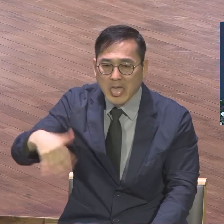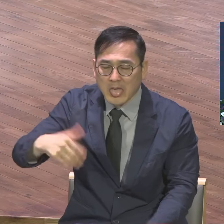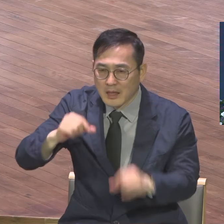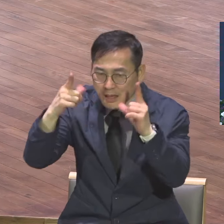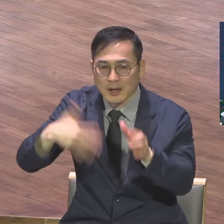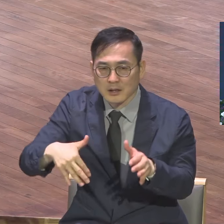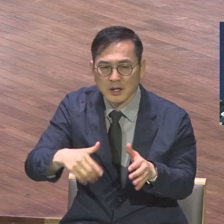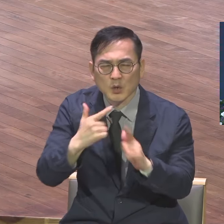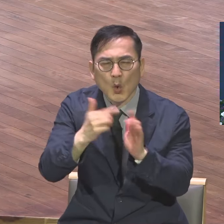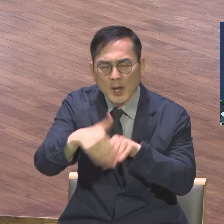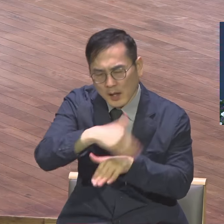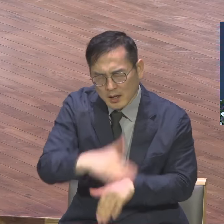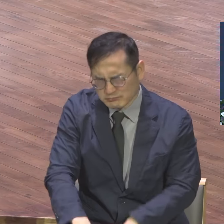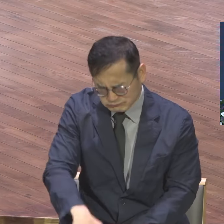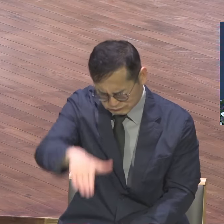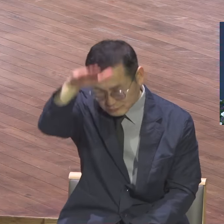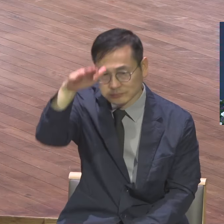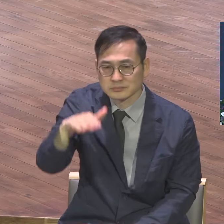깨달았어요.